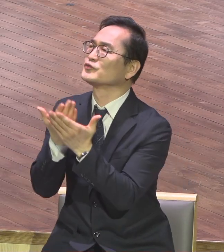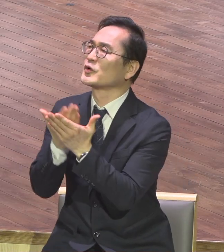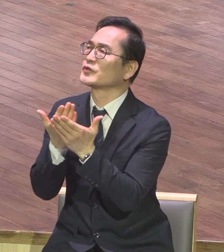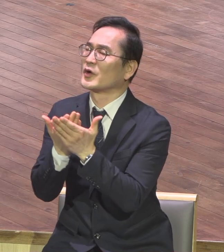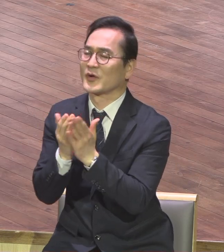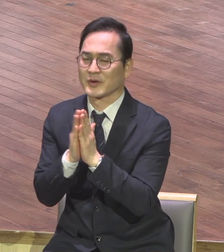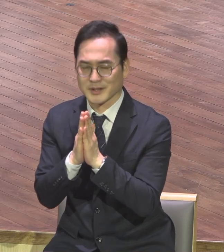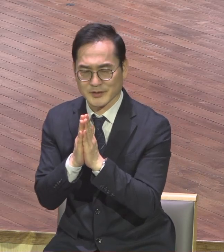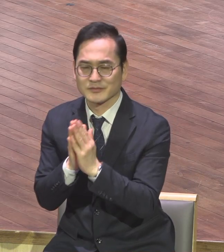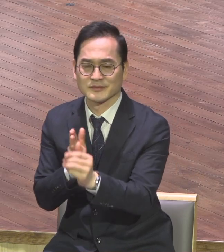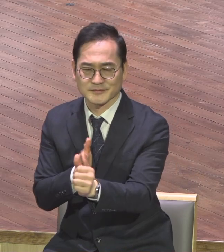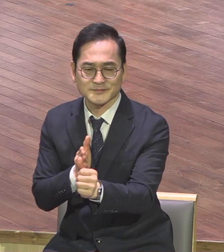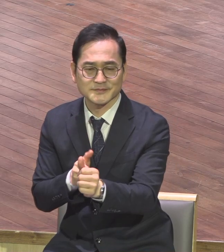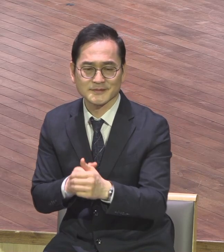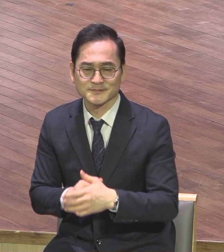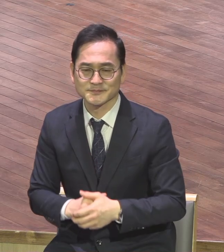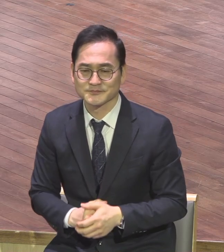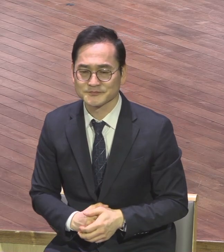어떤 이유든